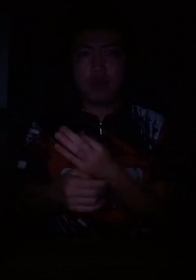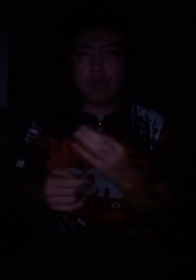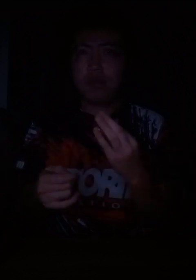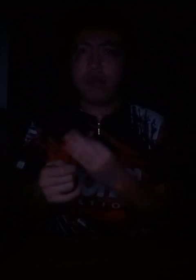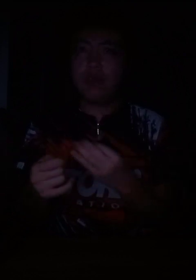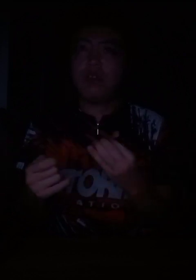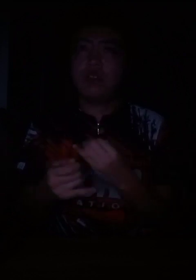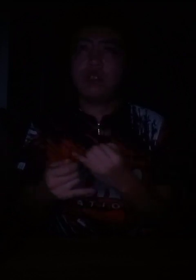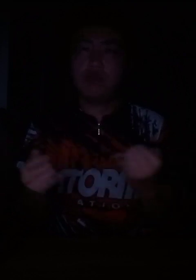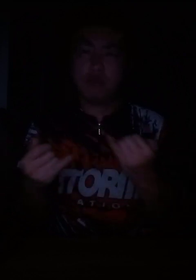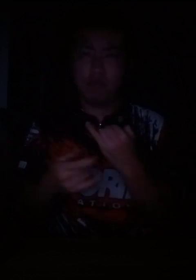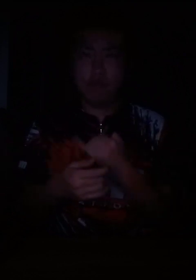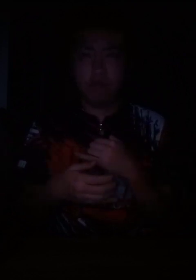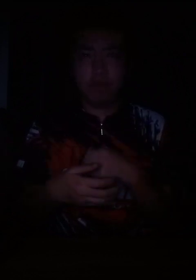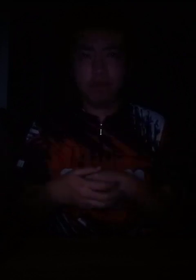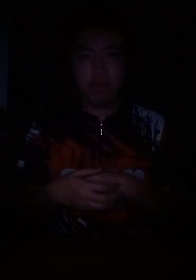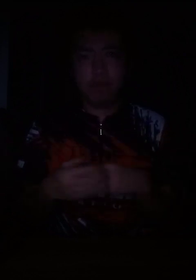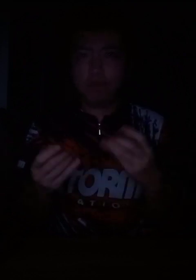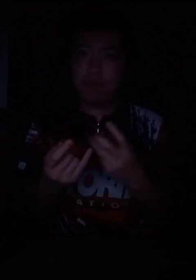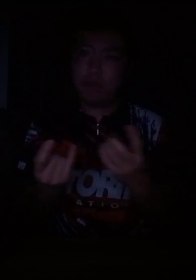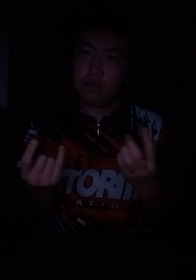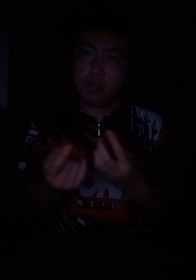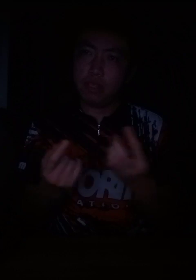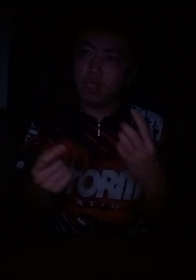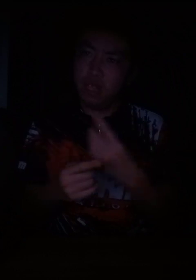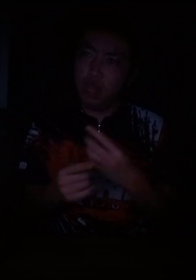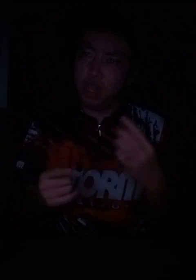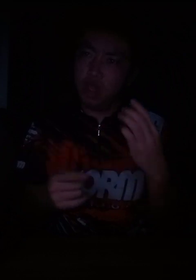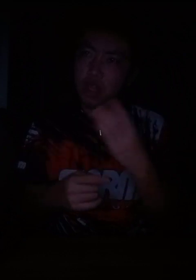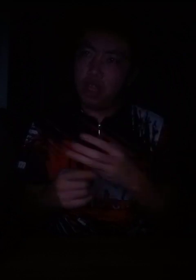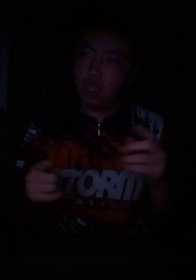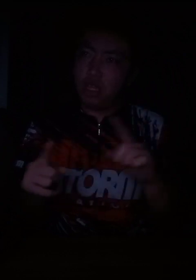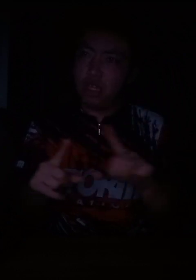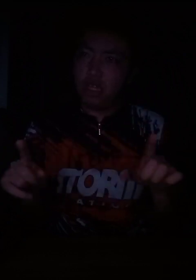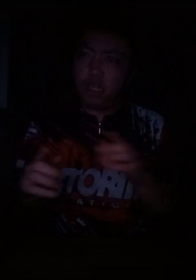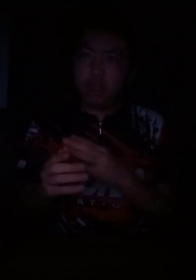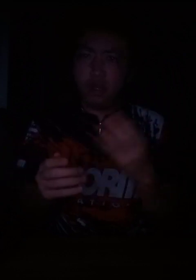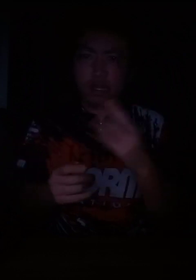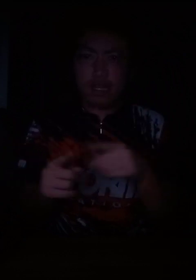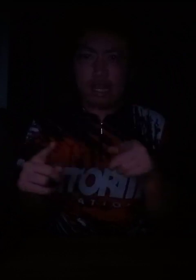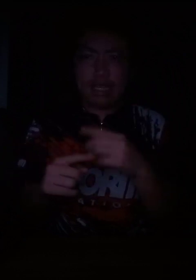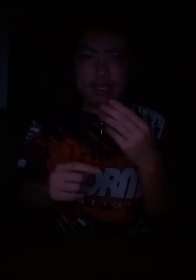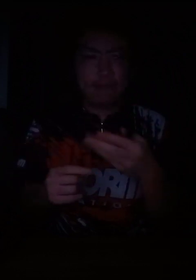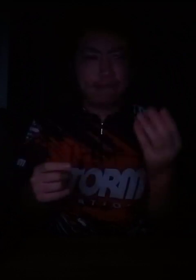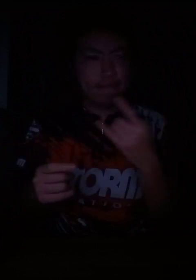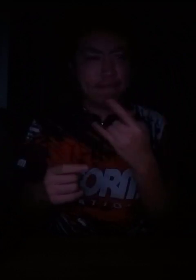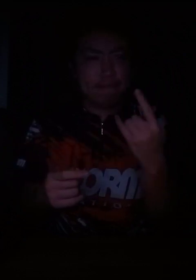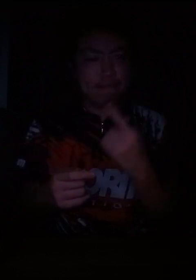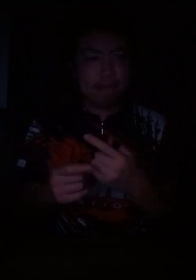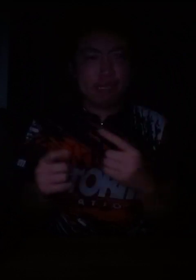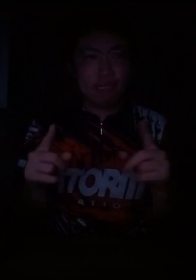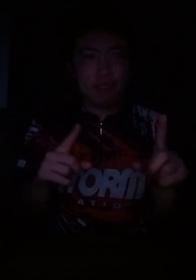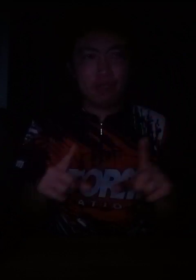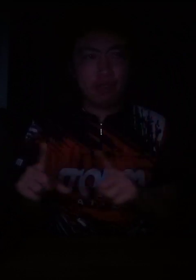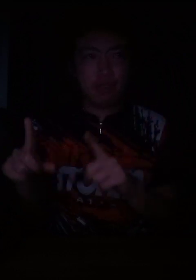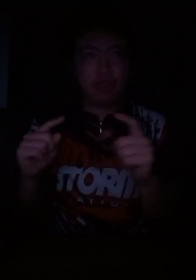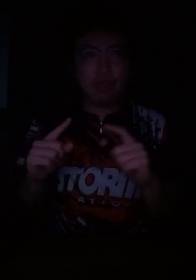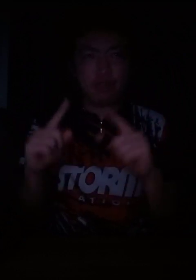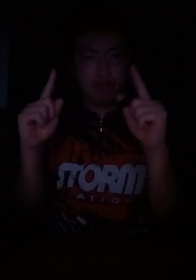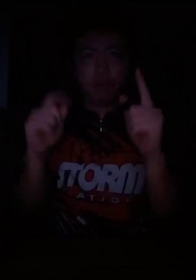사건일 수도 있습니다만 이렇게 여론이 뜨거운 건 손 사장이 가진 언론인으로서의 영향력이 그만큼 크기 때문이라고 할 수 있을